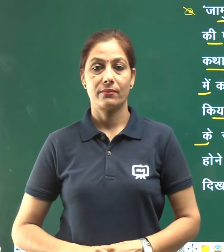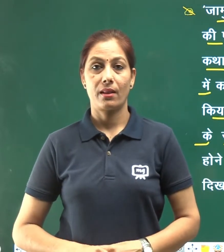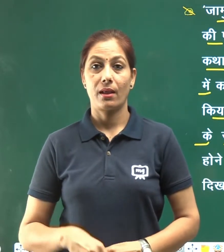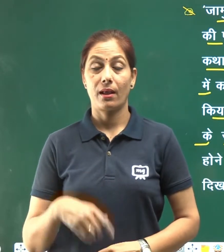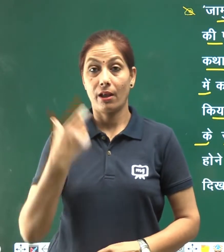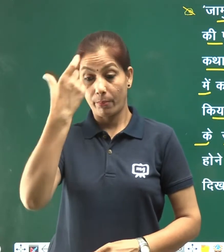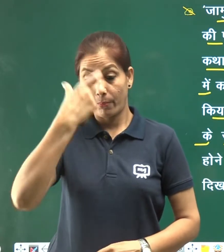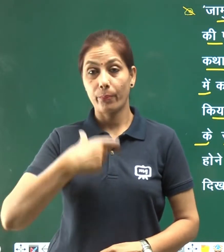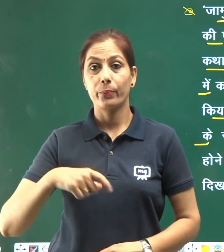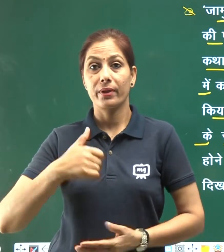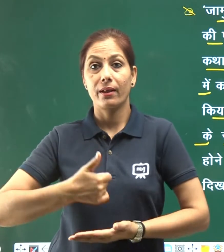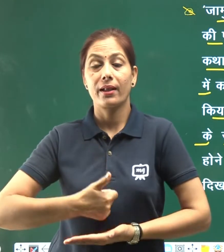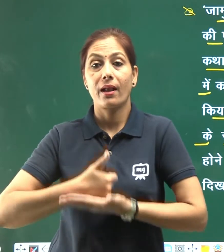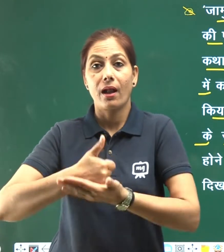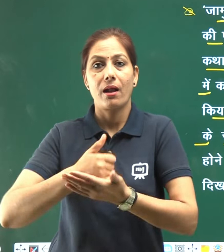अमानवीय